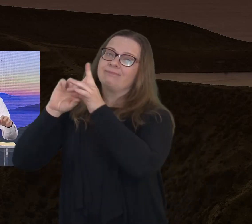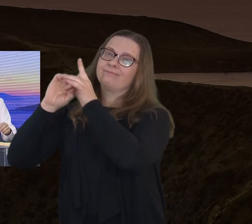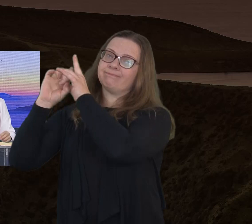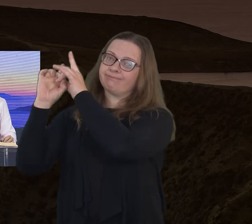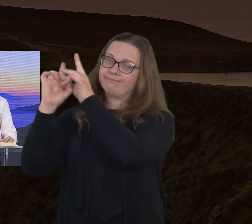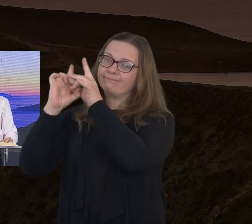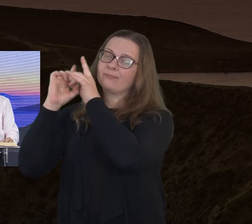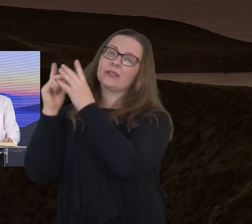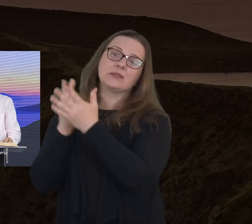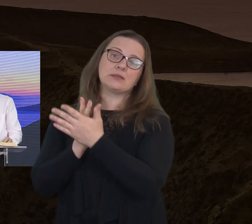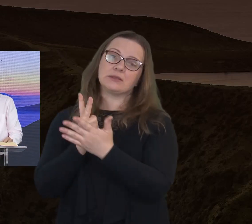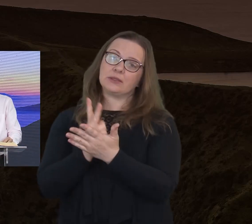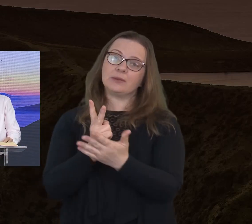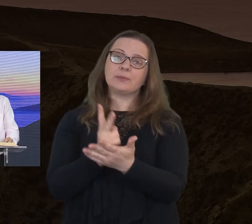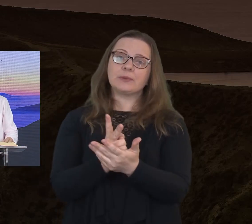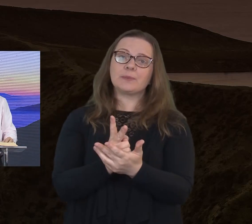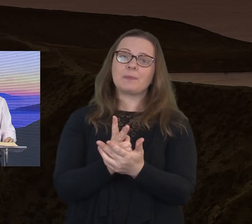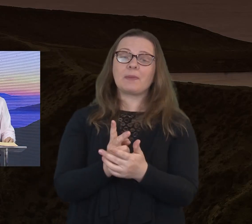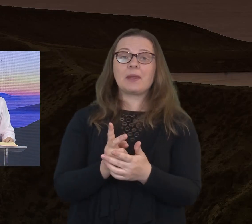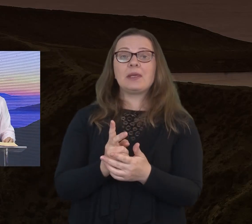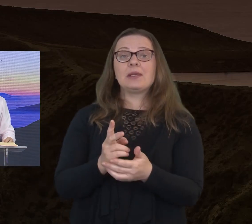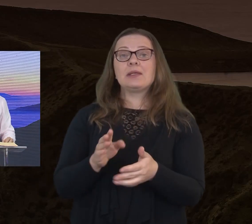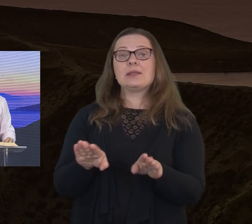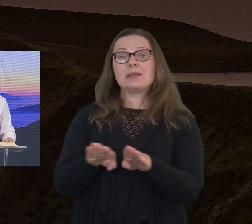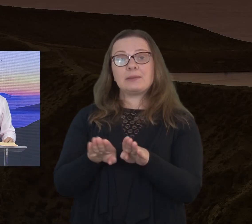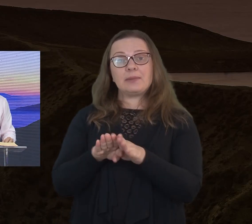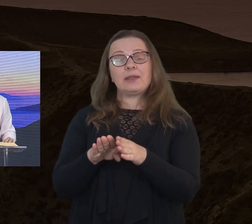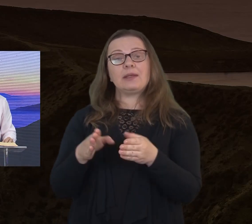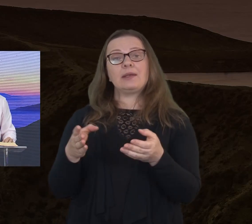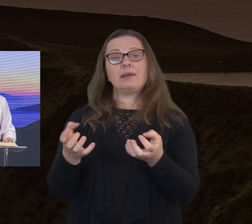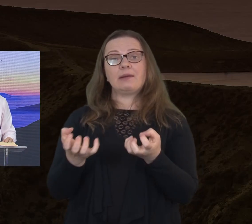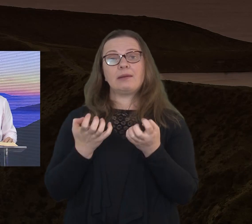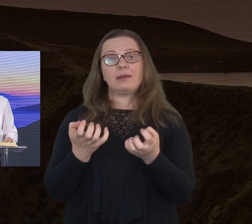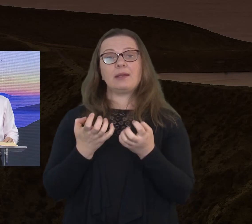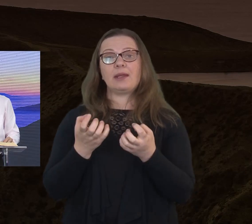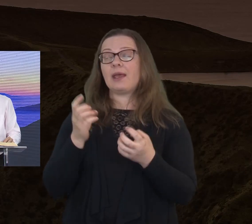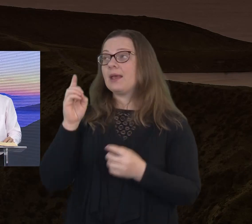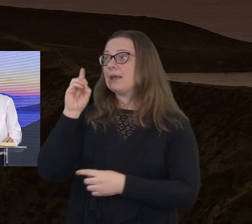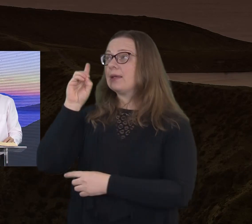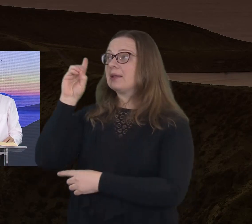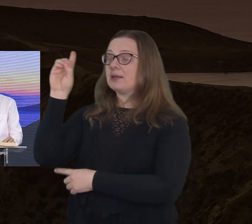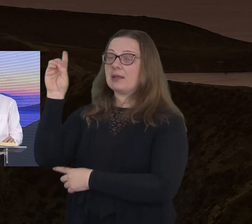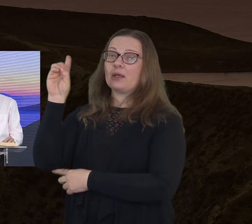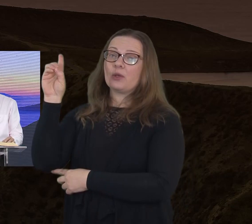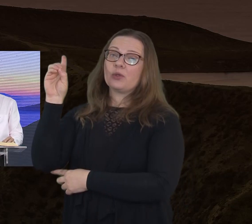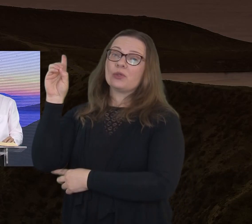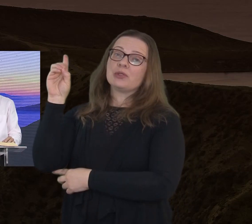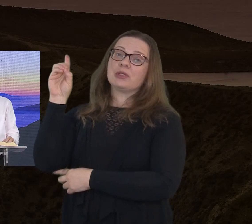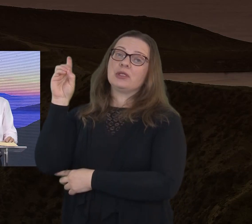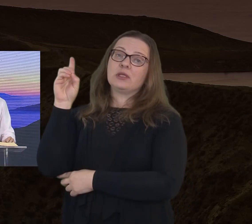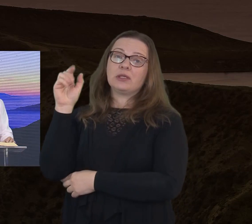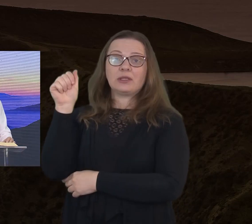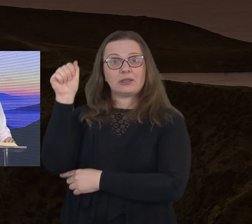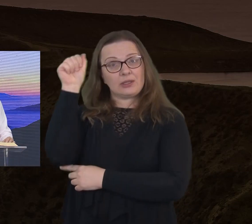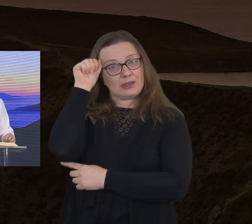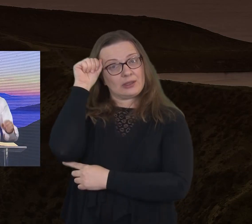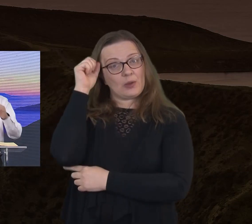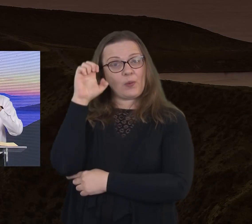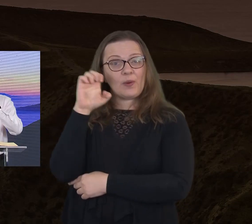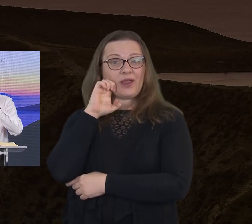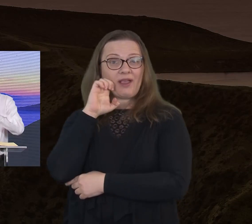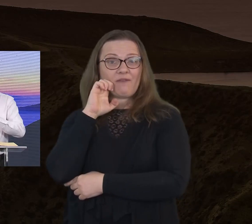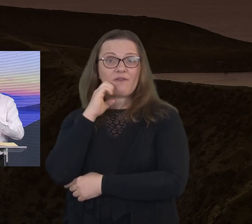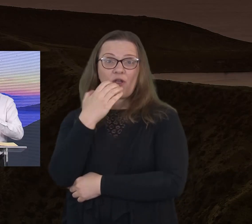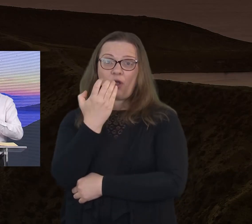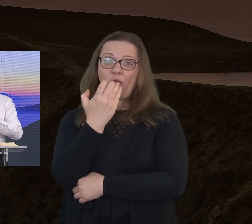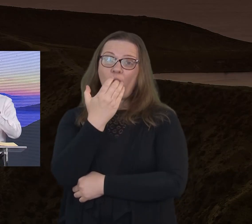criação, Deus queria que o homem comesse da árvore da vida e pudesse, o homem estar conectado com Deus